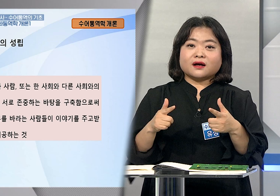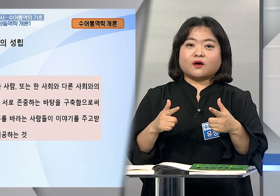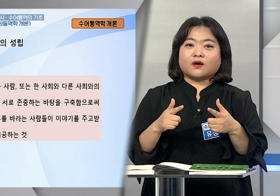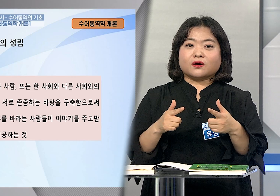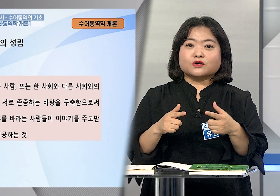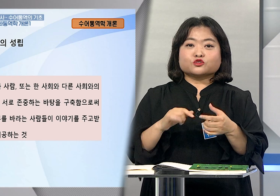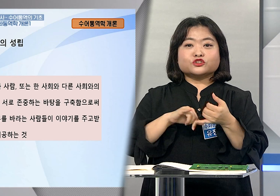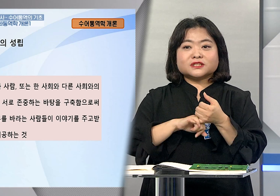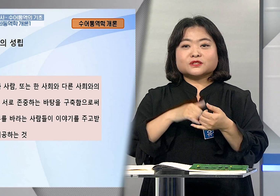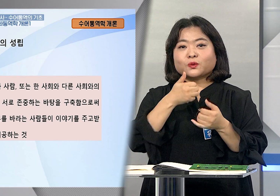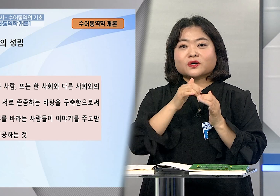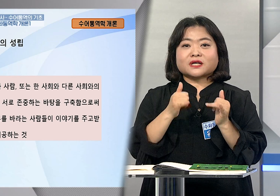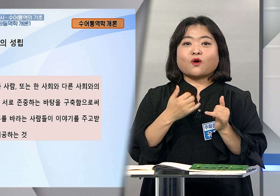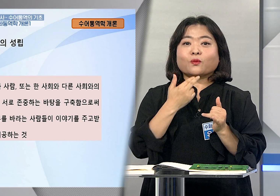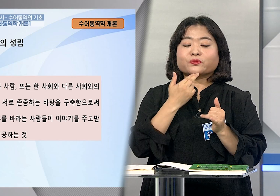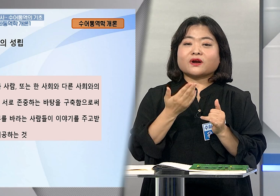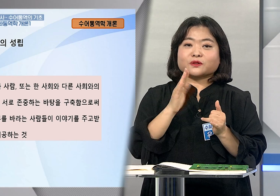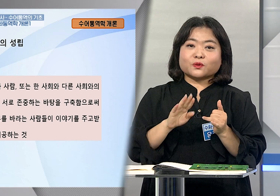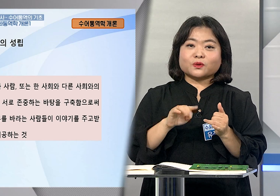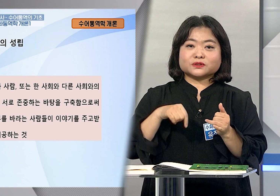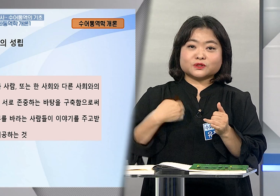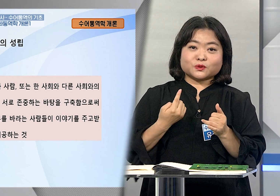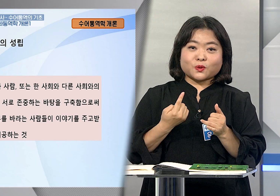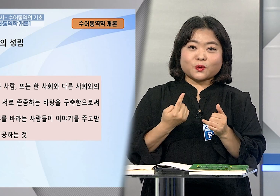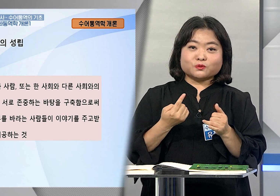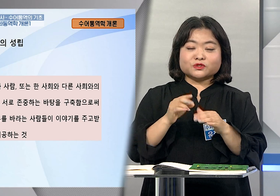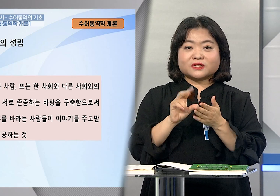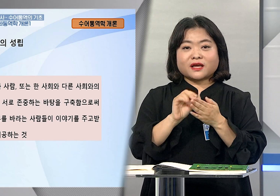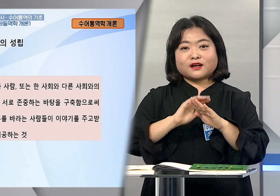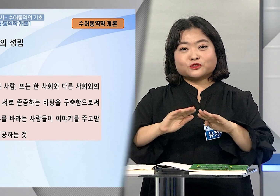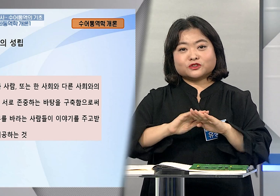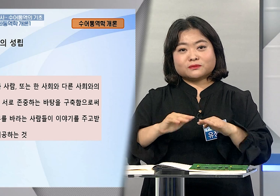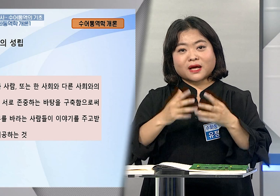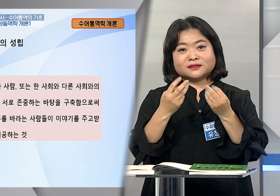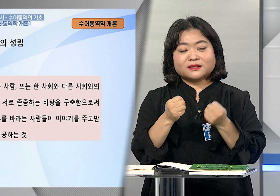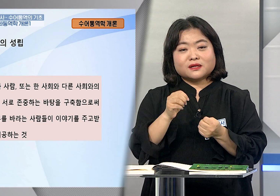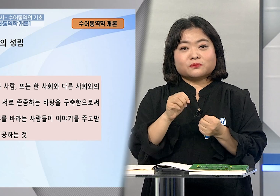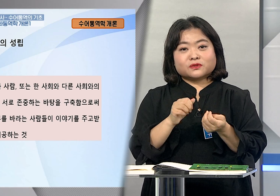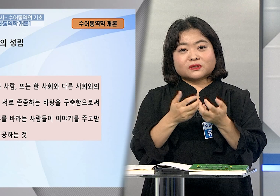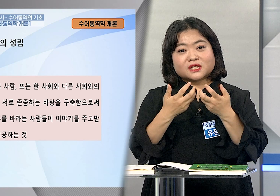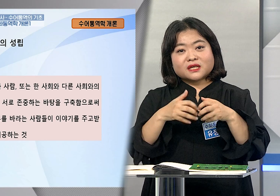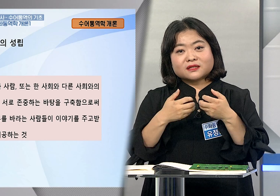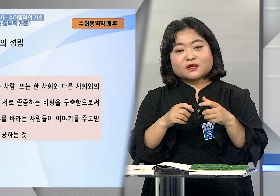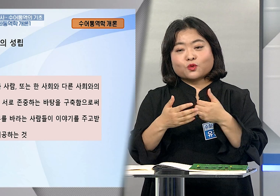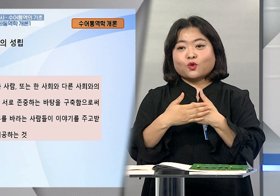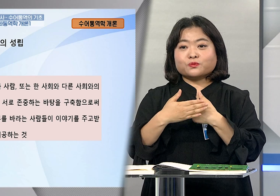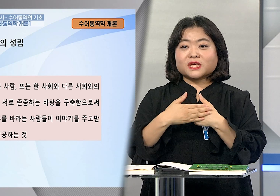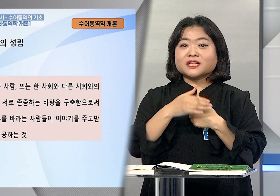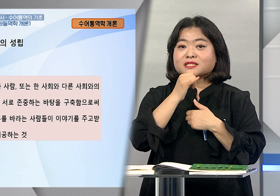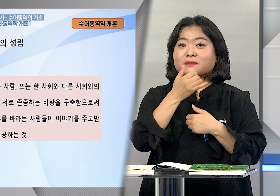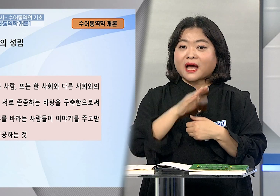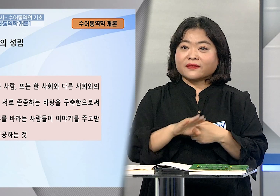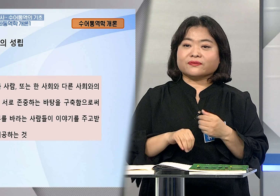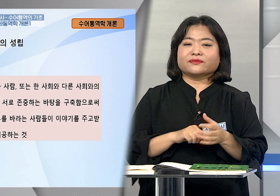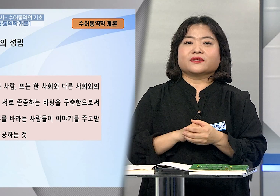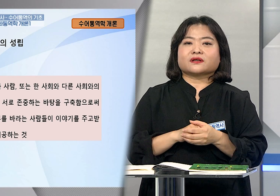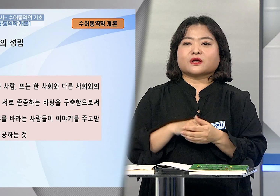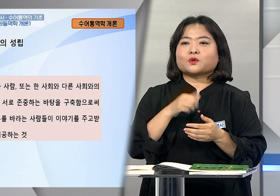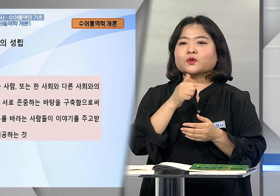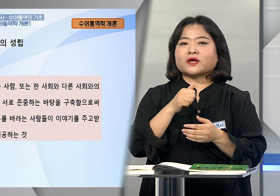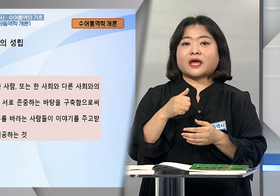번역이라든가 굳이 통역사가 없더라도 스스로 문제를 해결할 수 있는 많은 기계들의 도움이